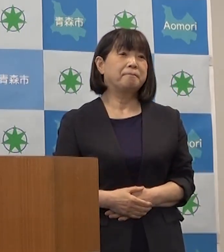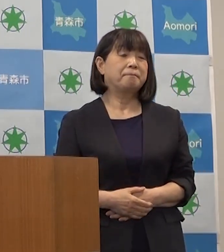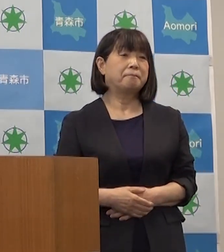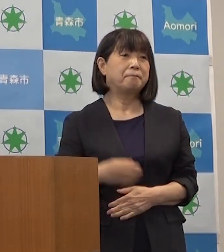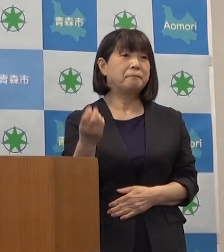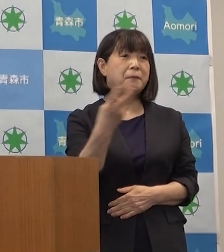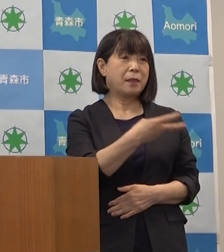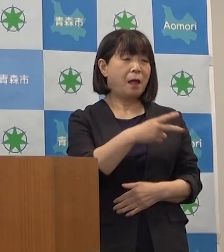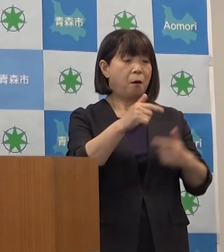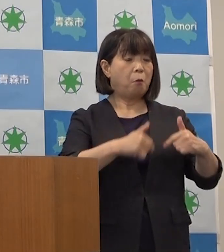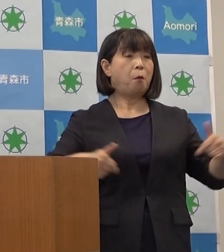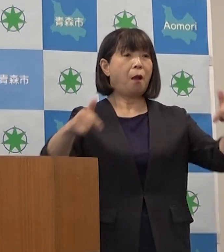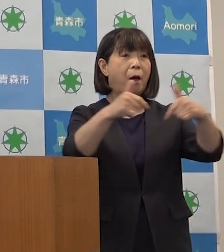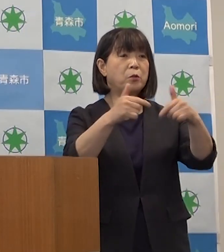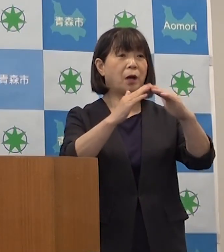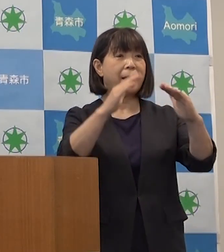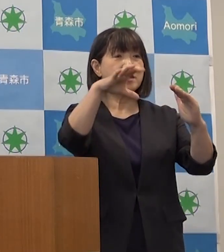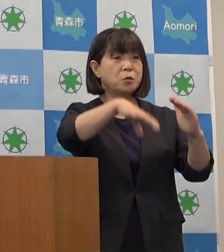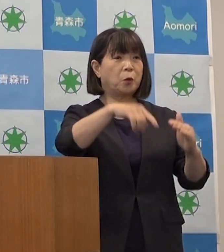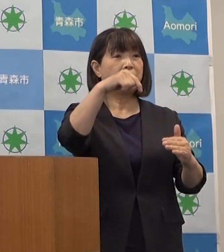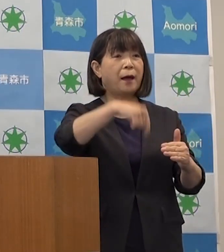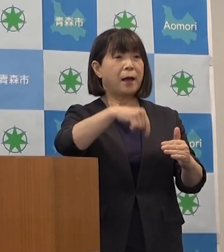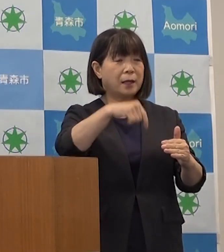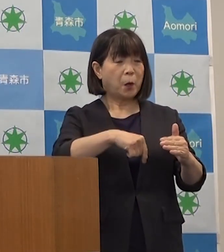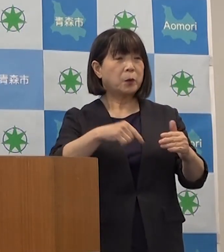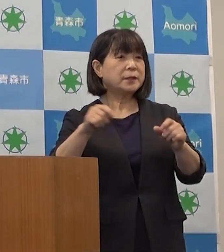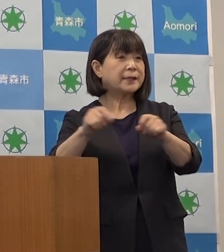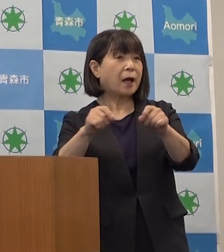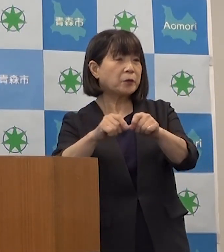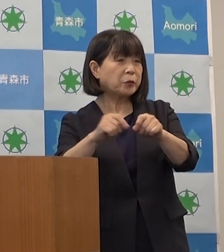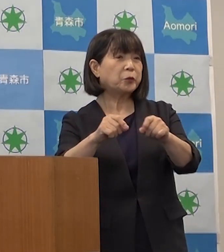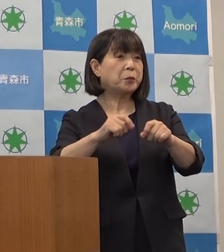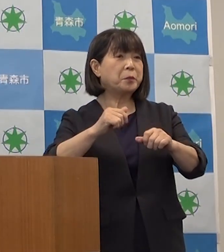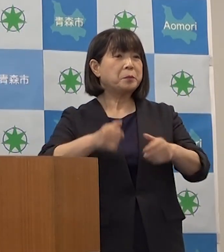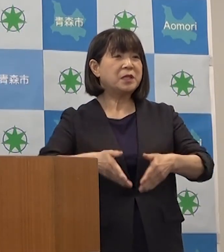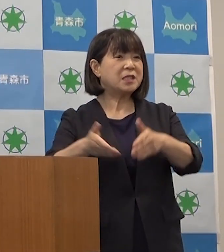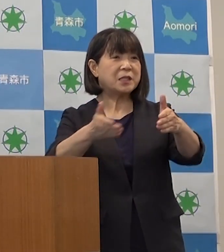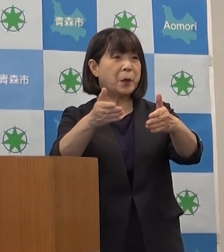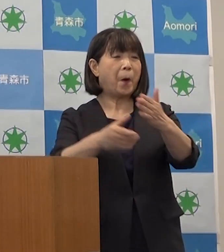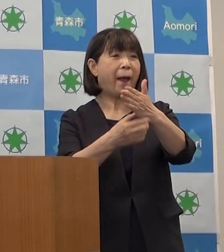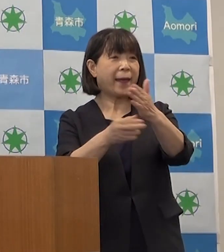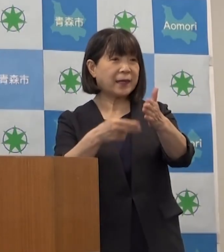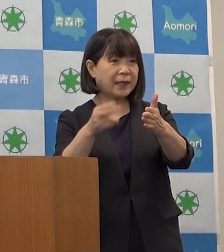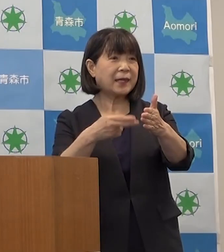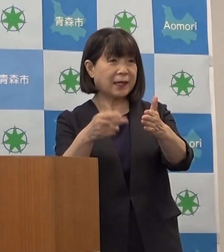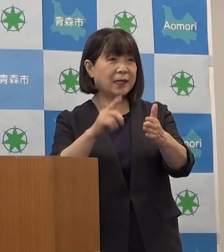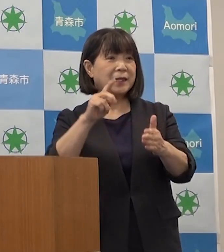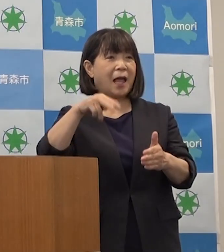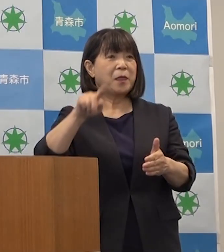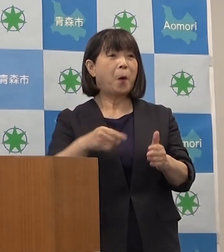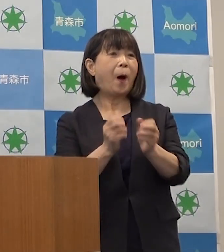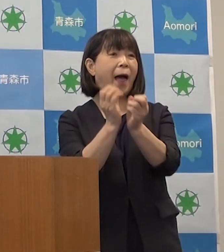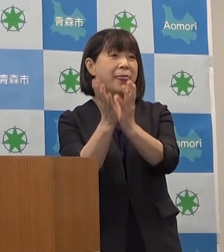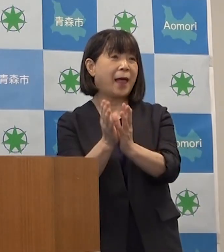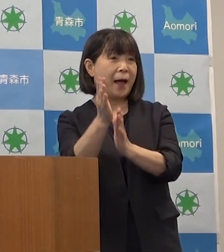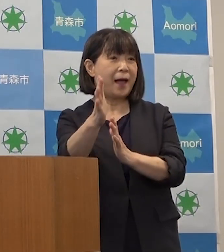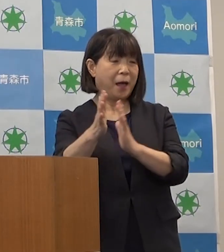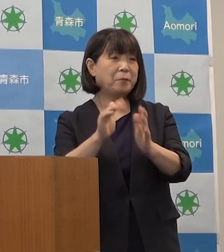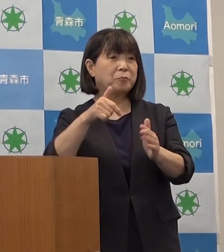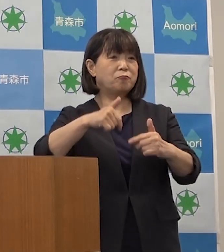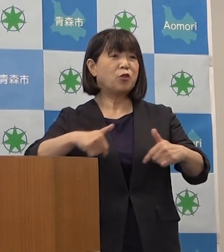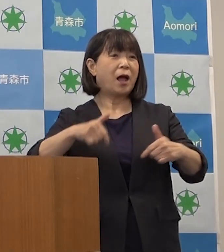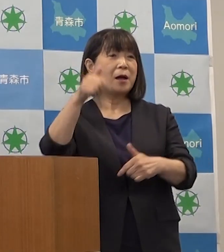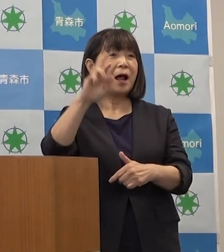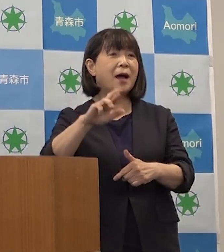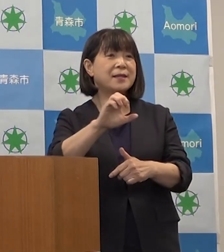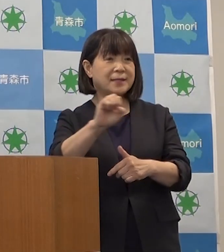またフォーラム会場近くの道の駅横浜、菜の花プラザでは陸奥湾広域連携物産展